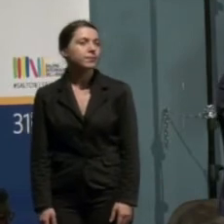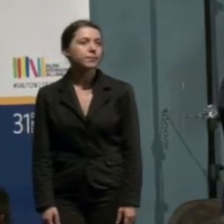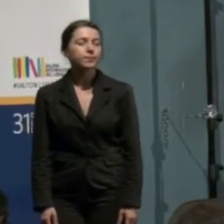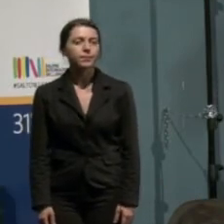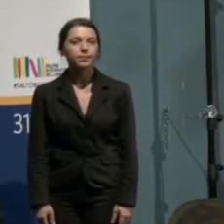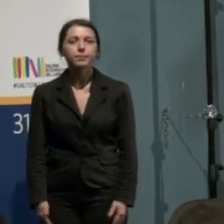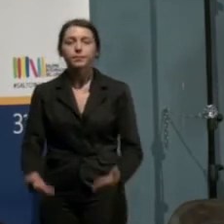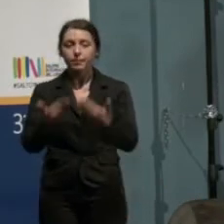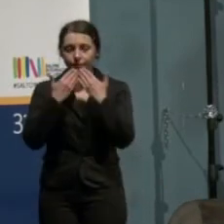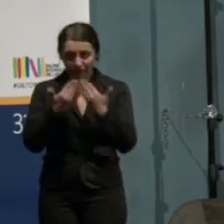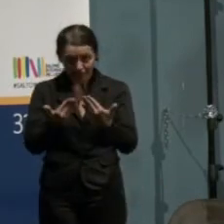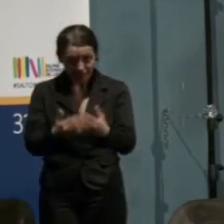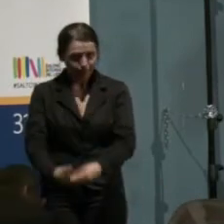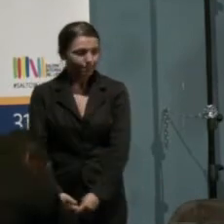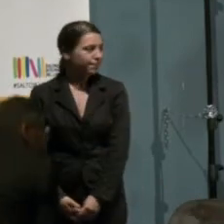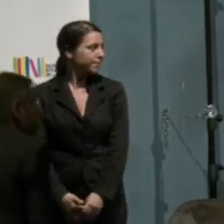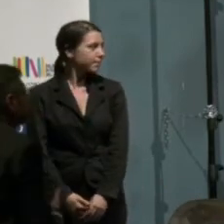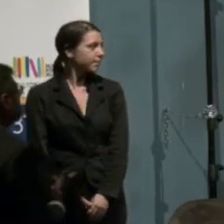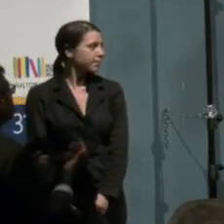grazie paola